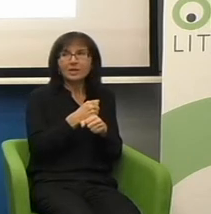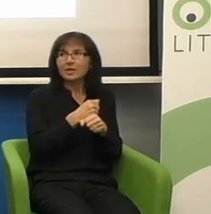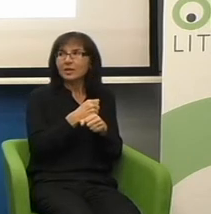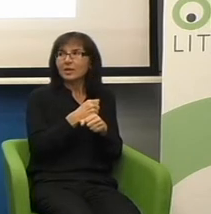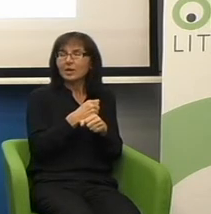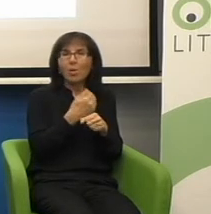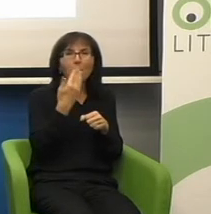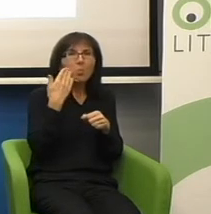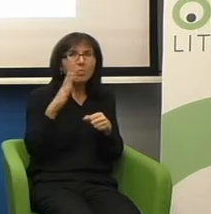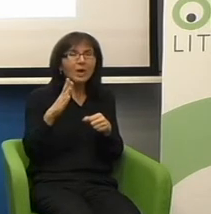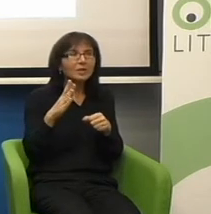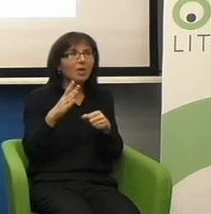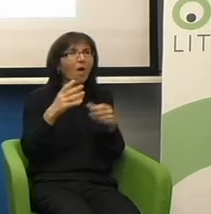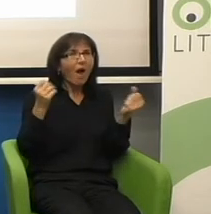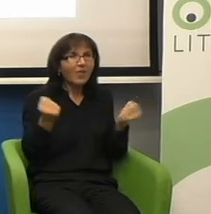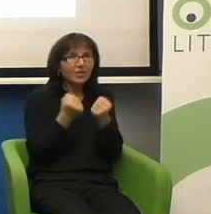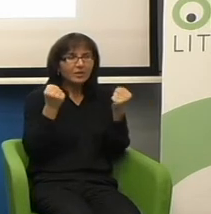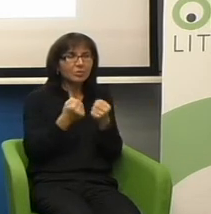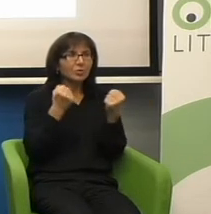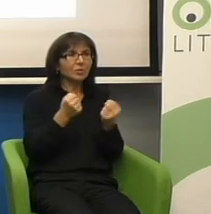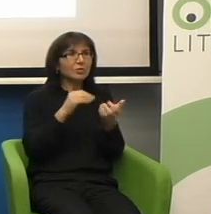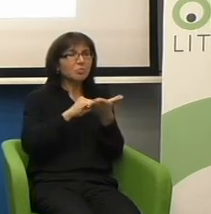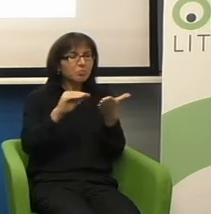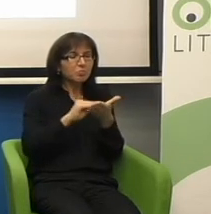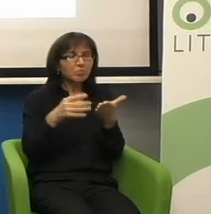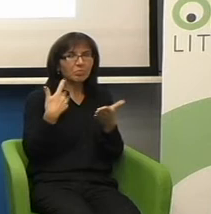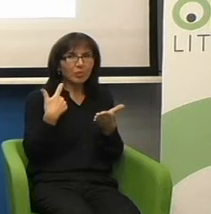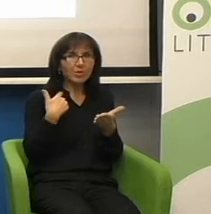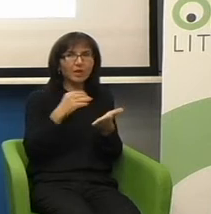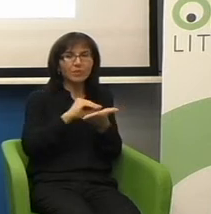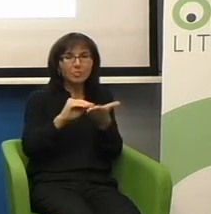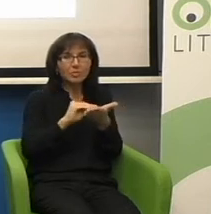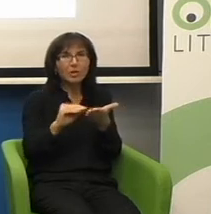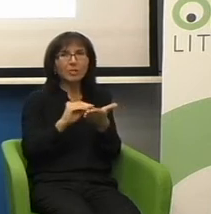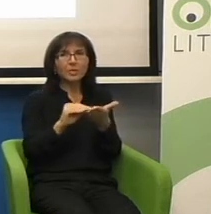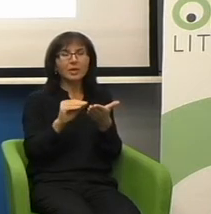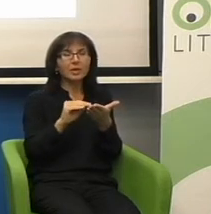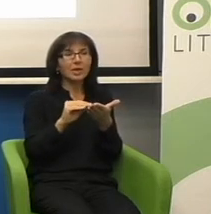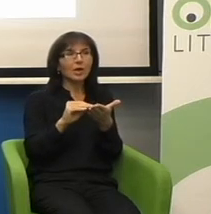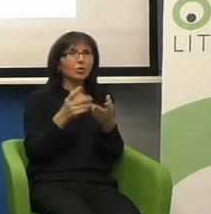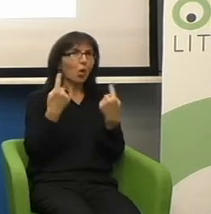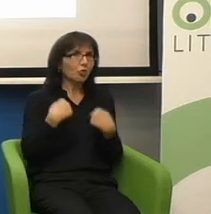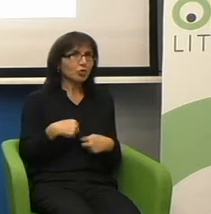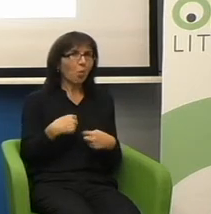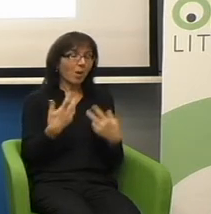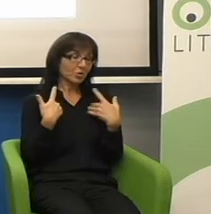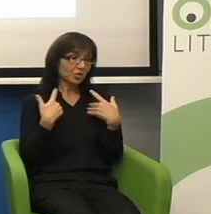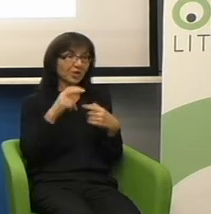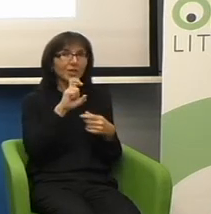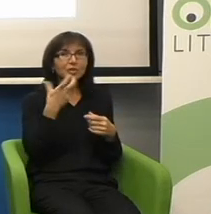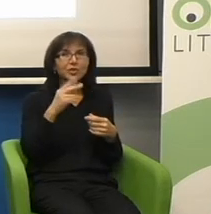tutaj o biografii, no gdzieś wchodzimy w jakiś pakt, prawda, bez względu na to, czy jest to osoba żyjąca, czy jest to